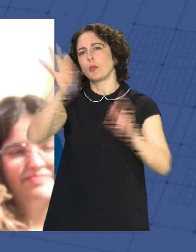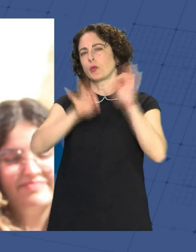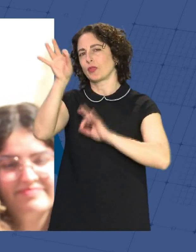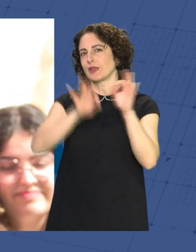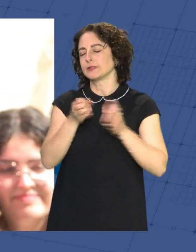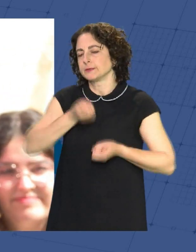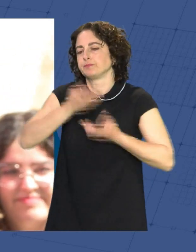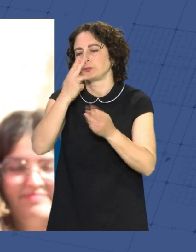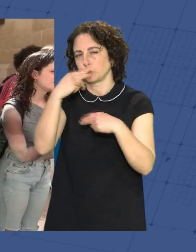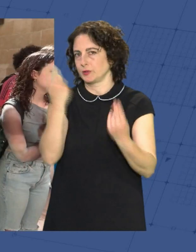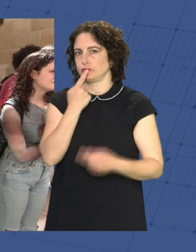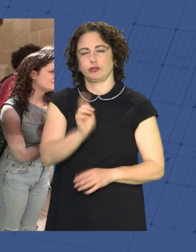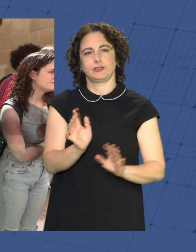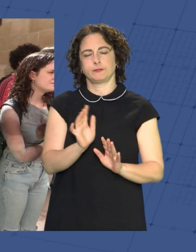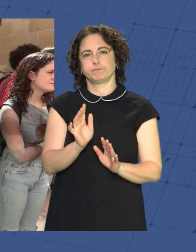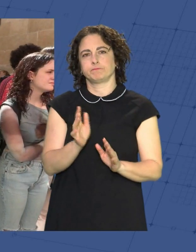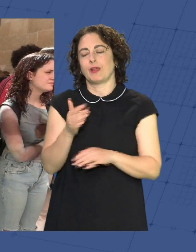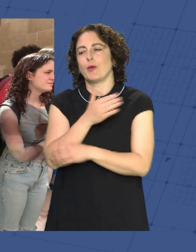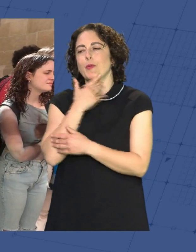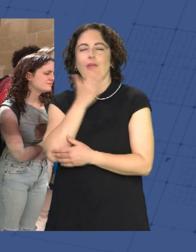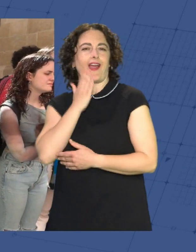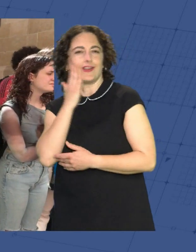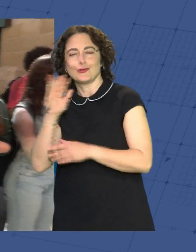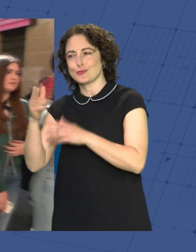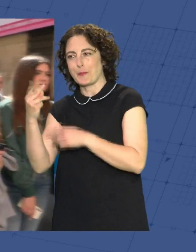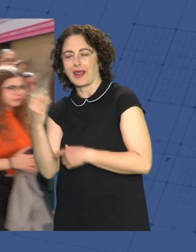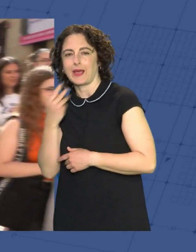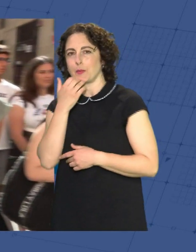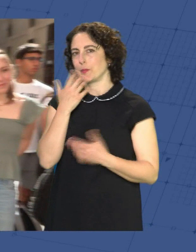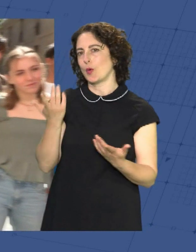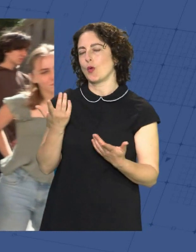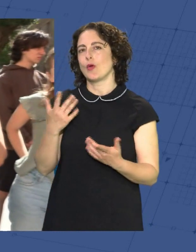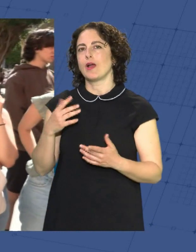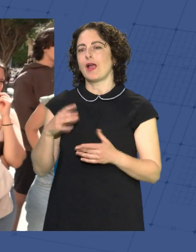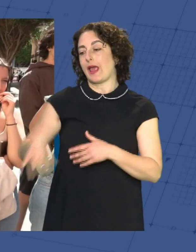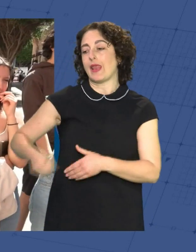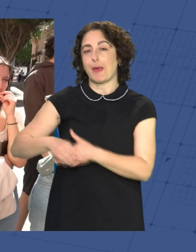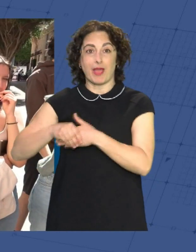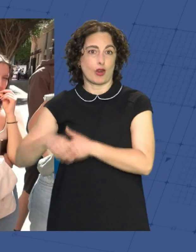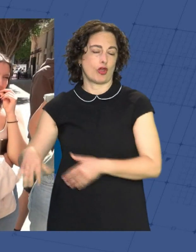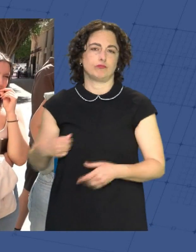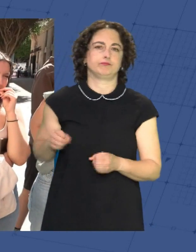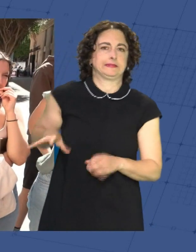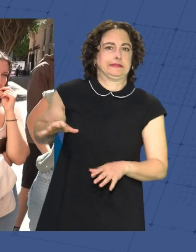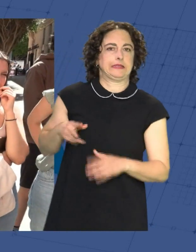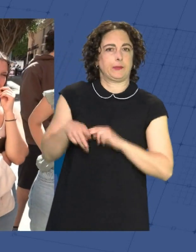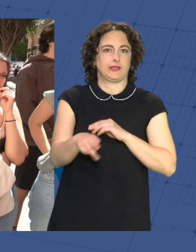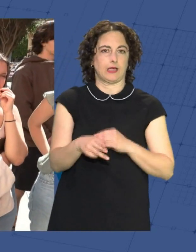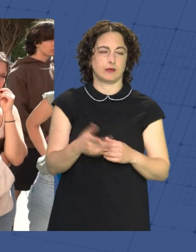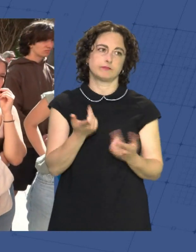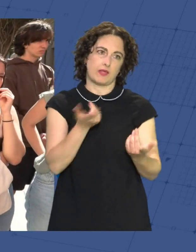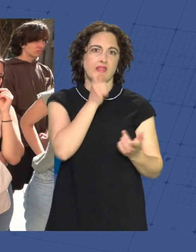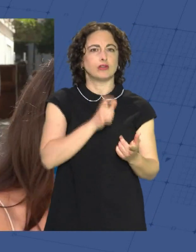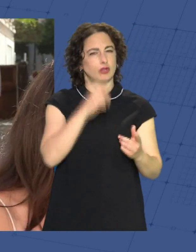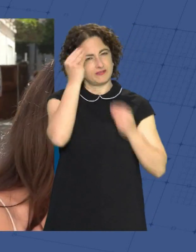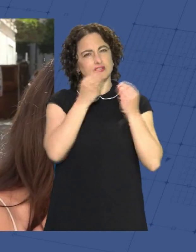expresar en público afecto a sus parejas, con gestos tan simples como caminar de la mano. Datos para reflexionar que